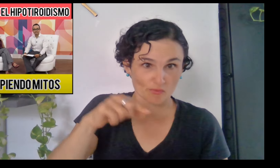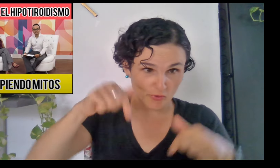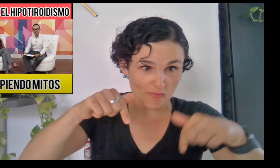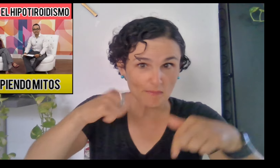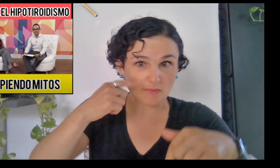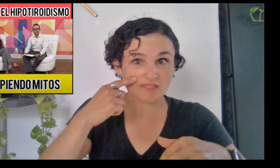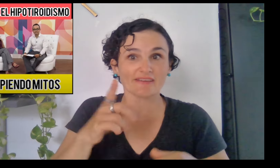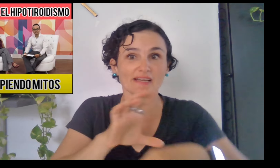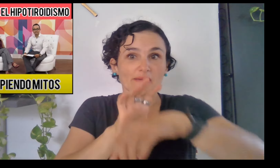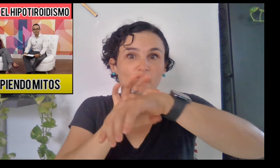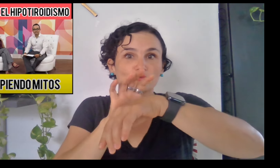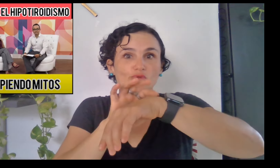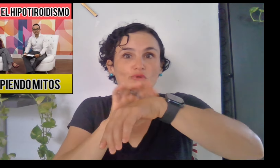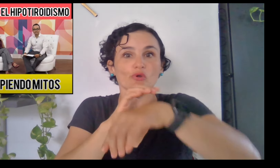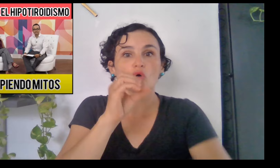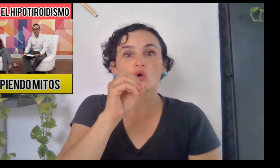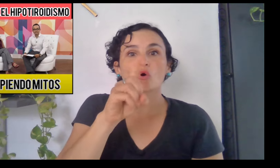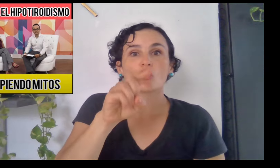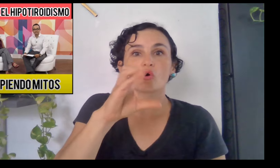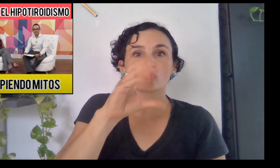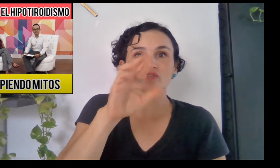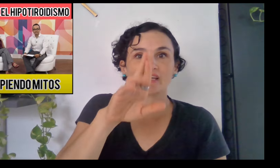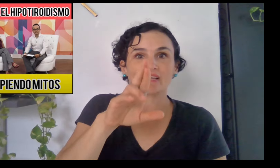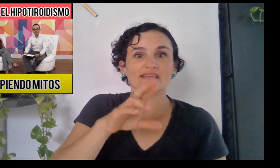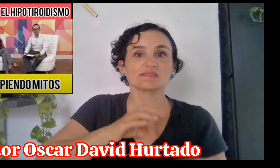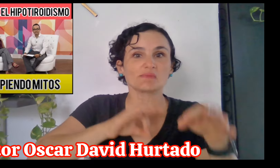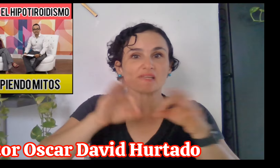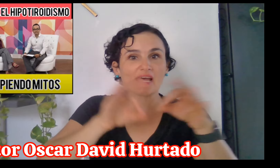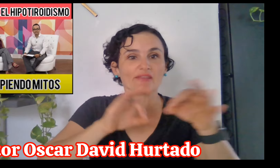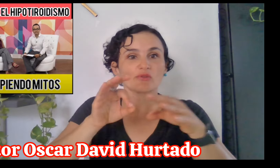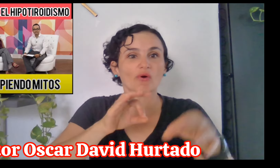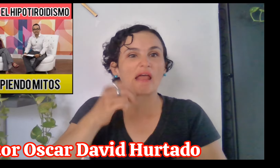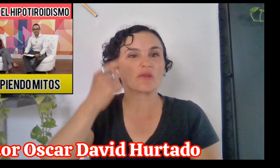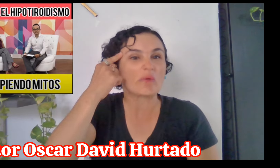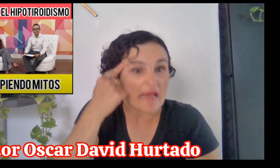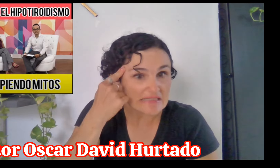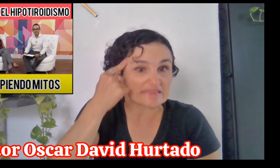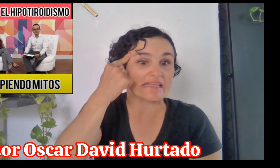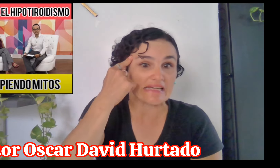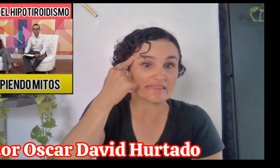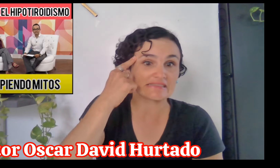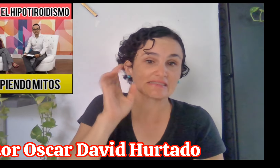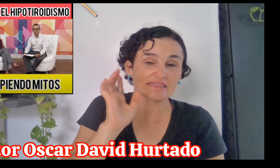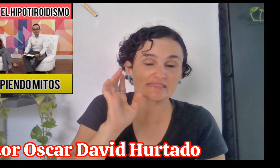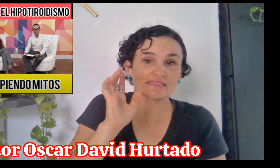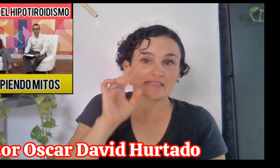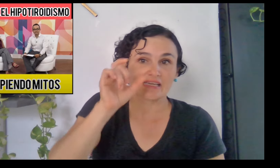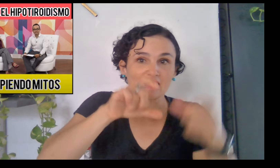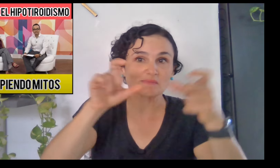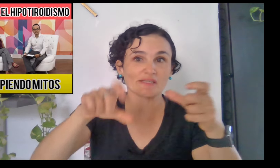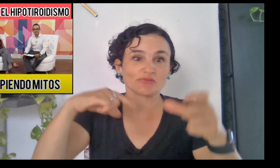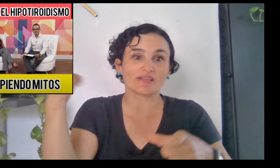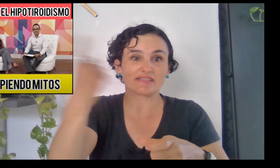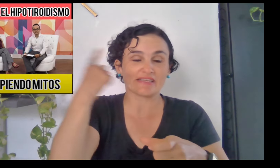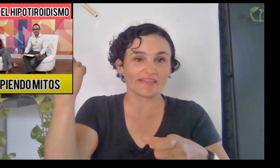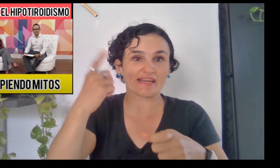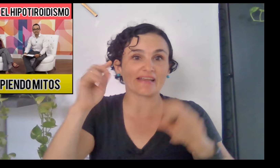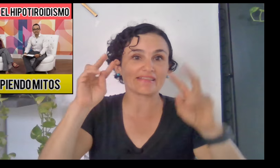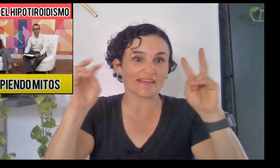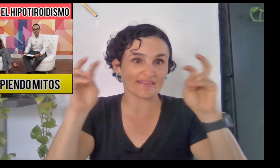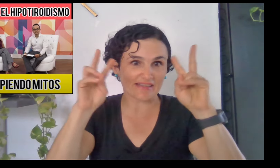hipotiroidismo. Hoy vamos a ver al doctor Oscar explicando algunas ideas que las personas